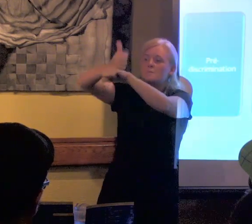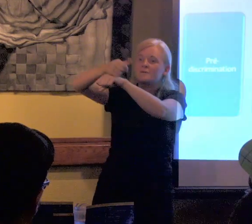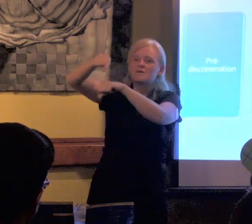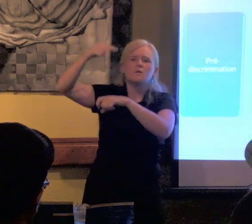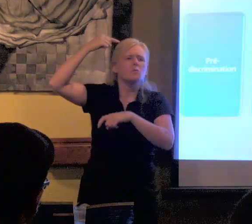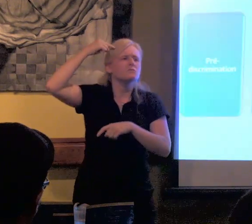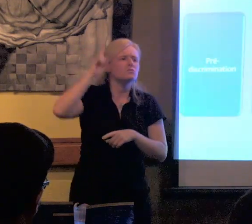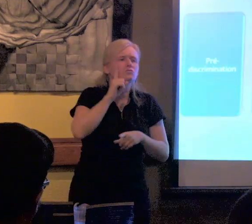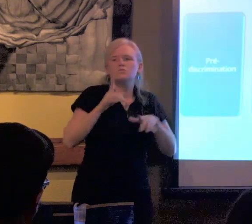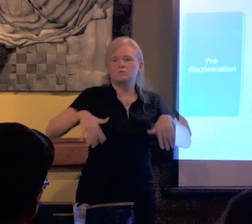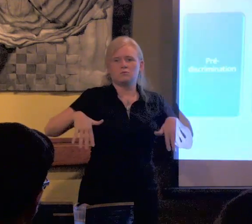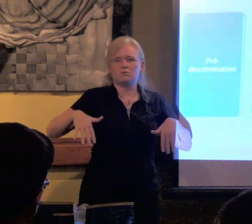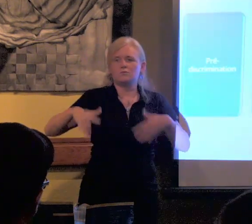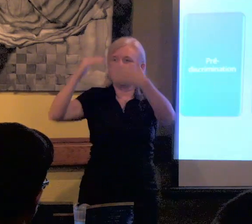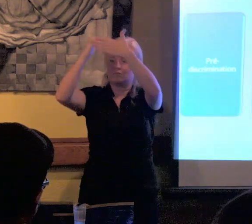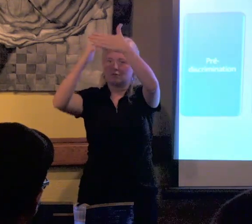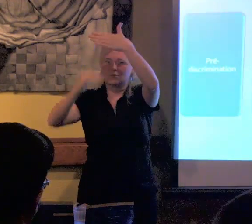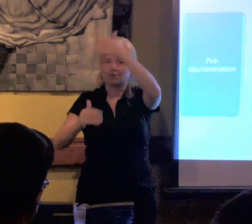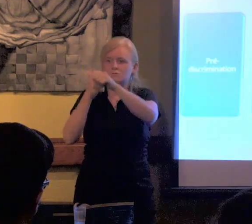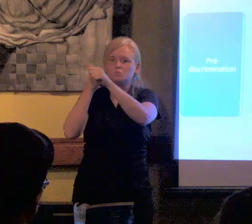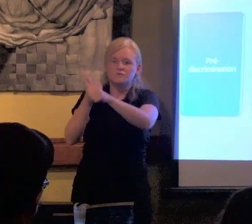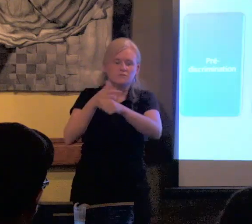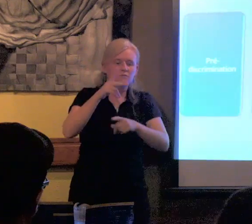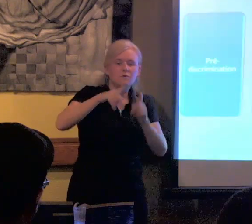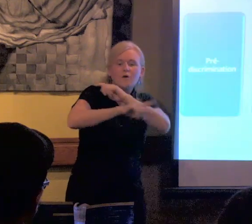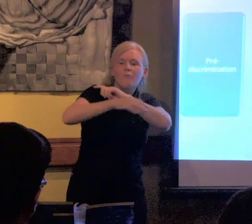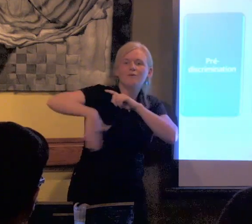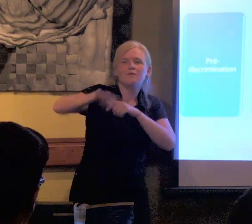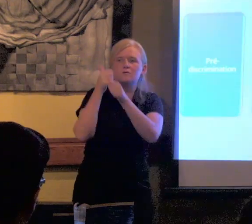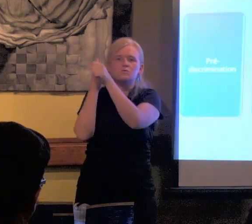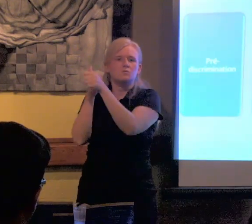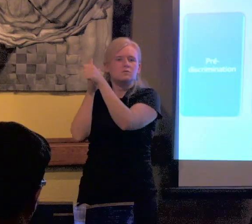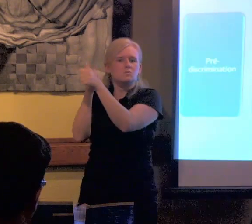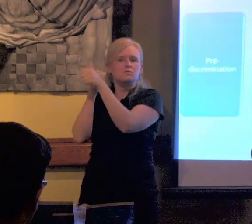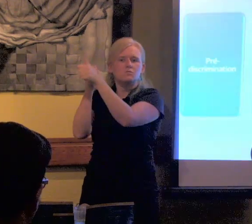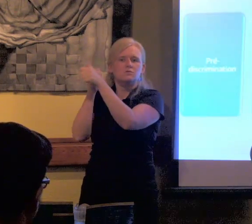place et qui sont présentes depuis des années, des décennies.